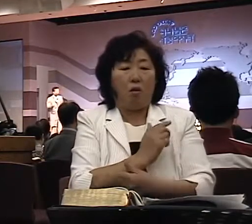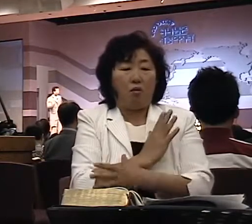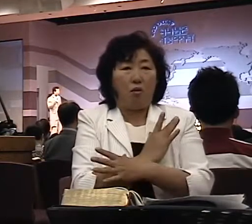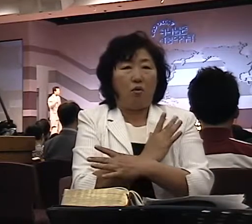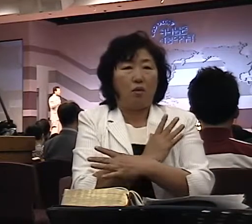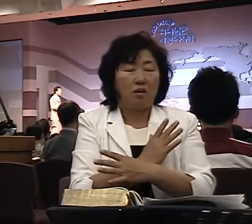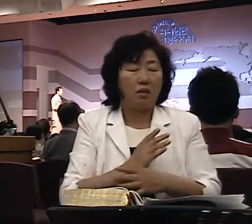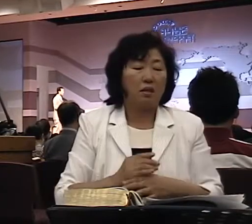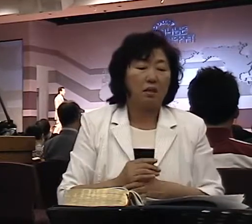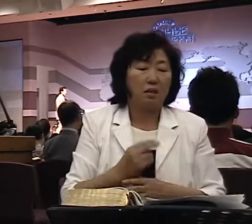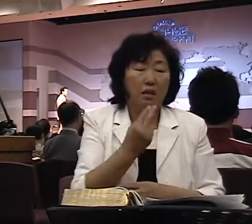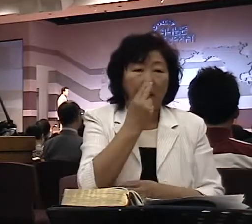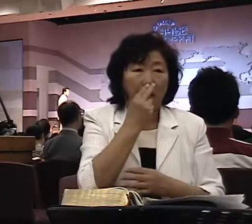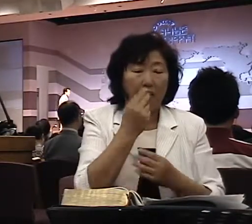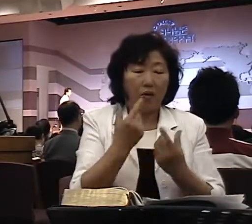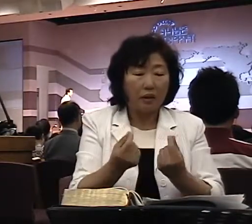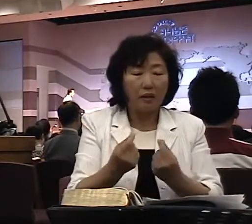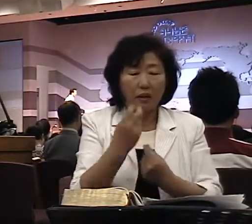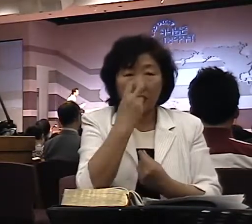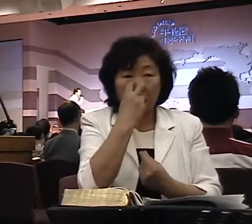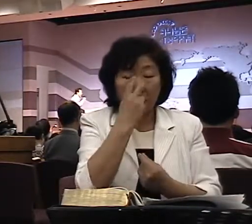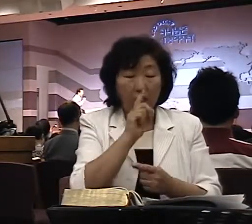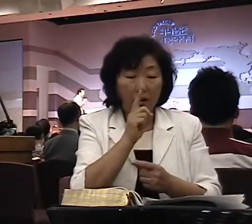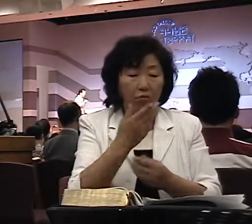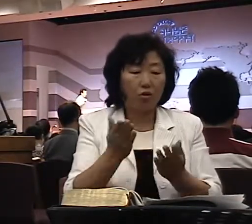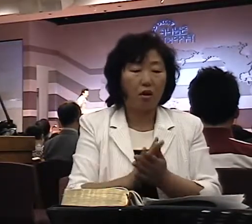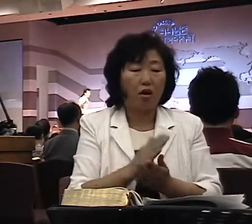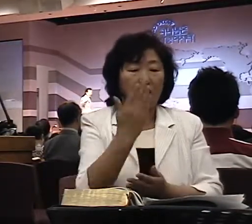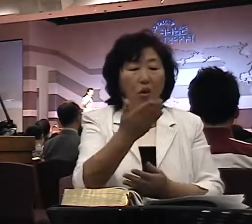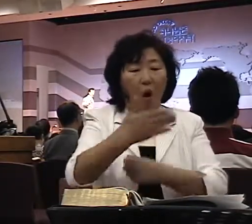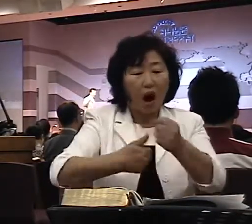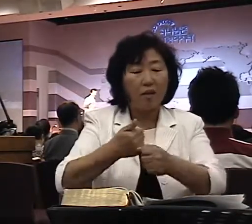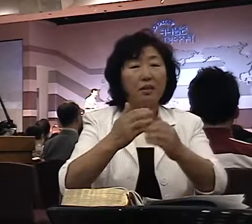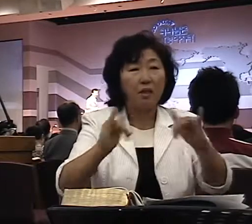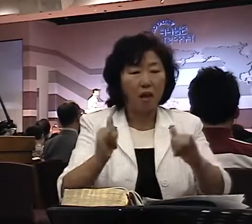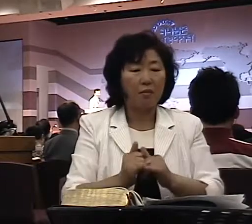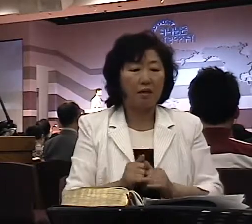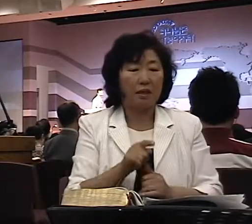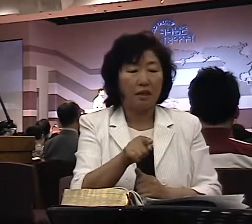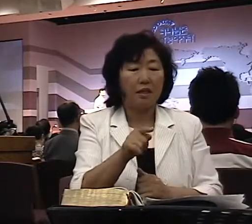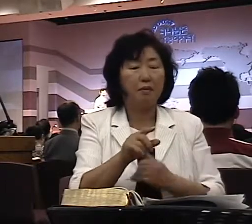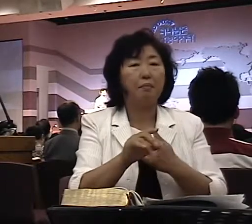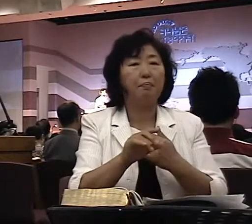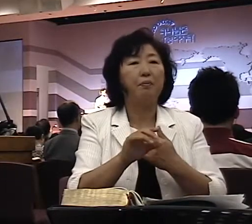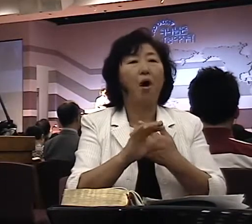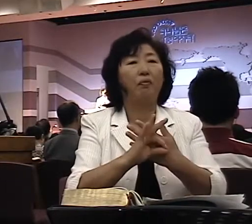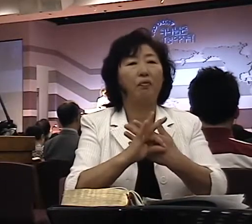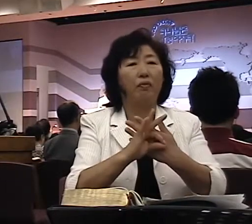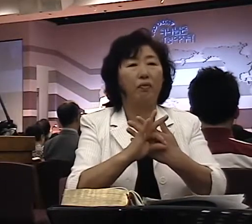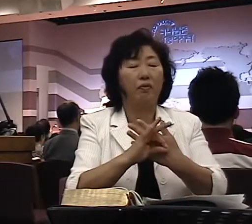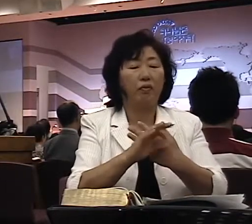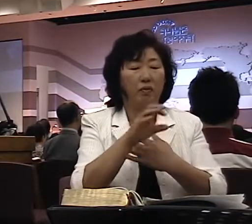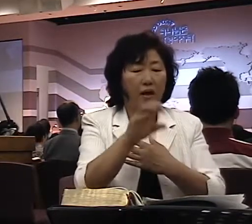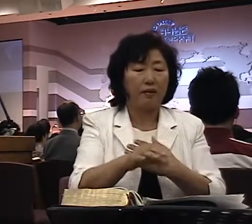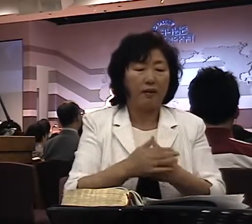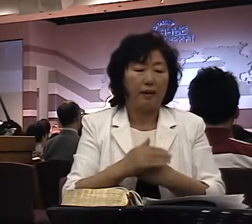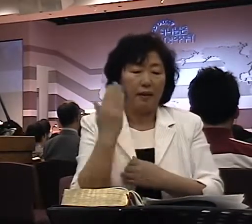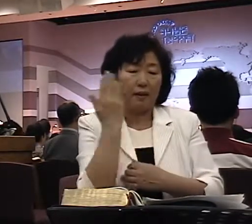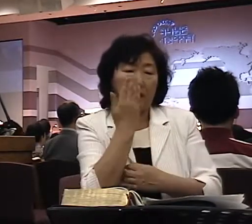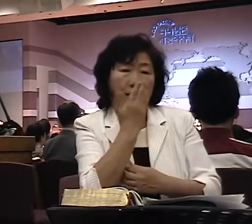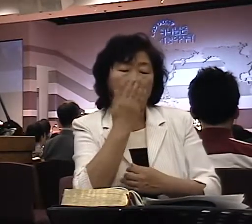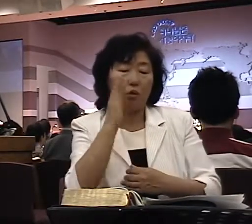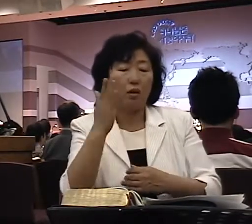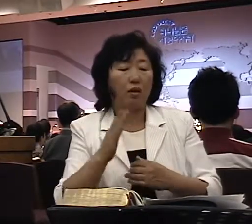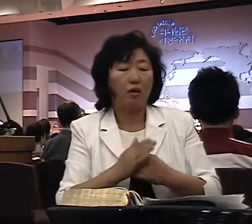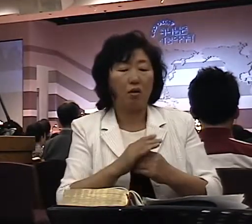생명같이 지키라고 말씀하시는 겁니다. 너 하나님의 사람은 이면에서 깨끗해야 된다고 말씀하시는